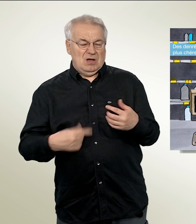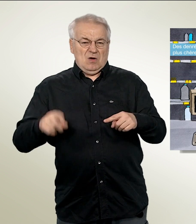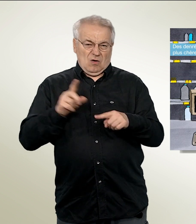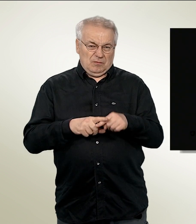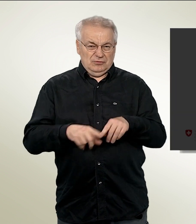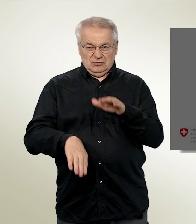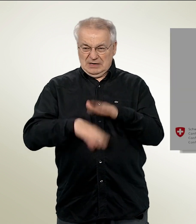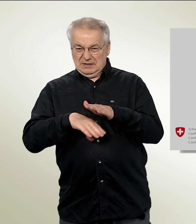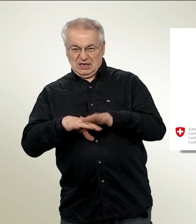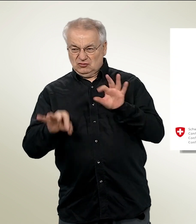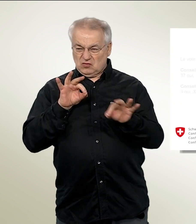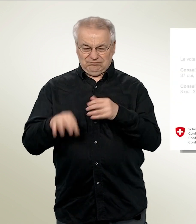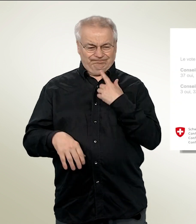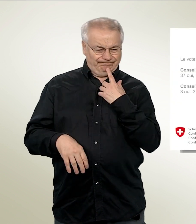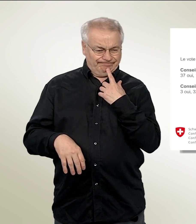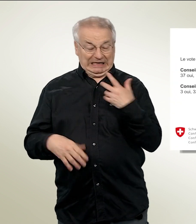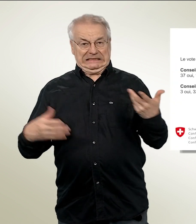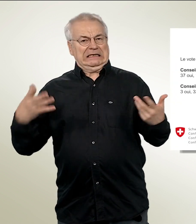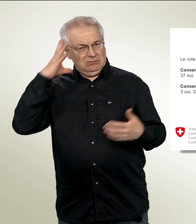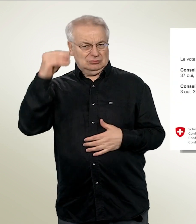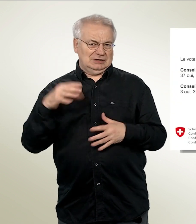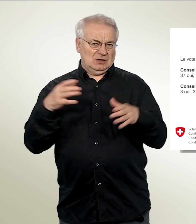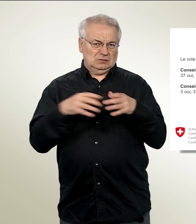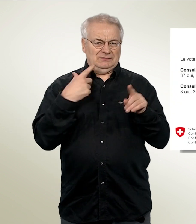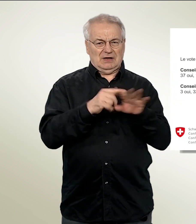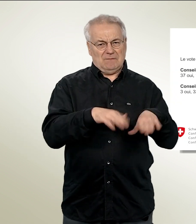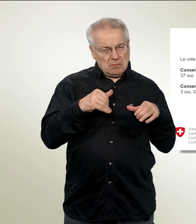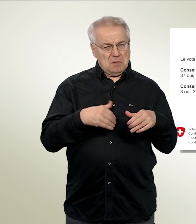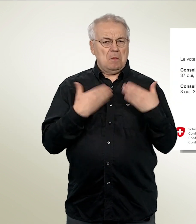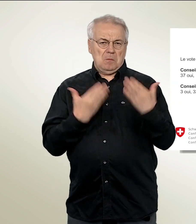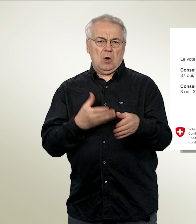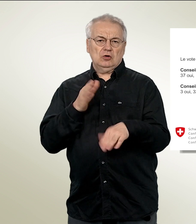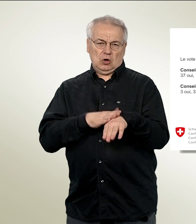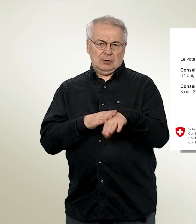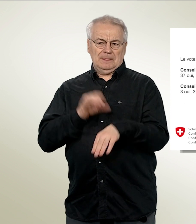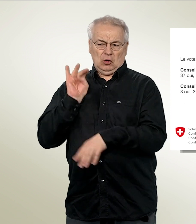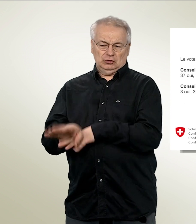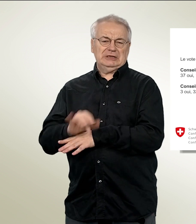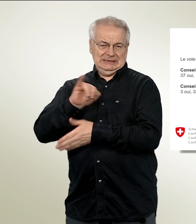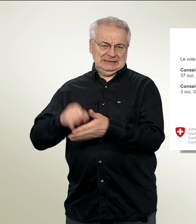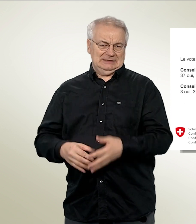choix. Pour ces raisons, le Conseil fédéral et le Parlement vous recommandent de rejeter l'initiative.